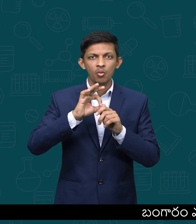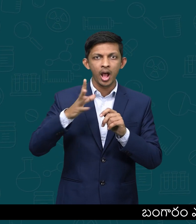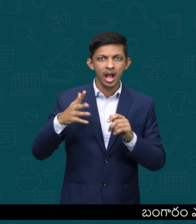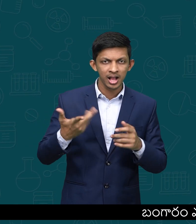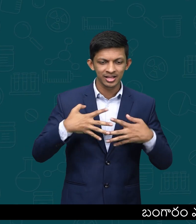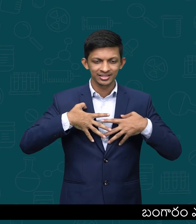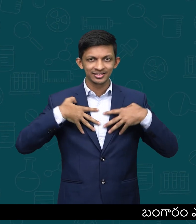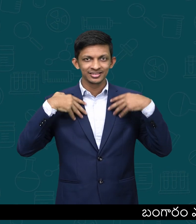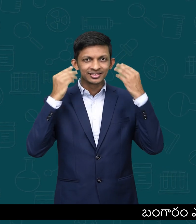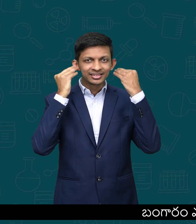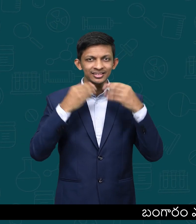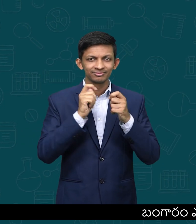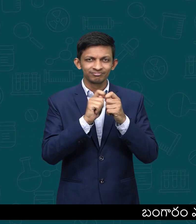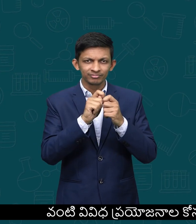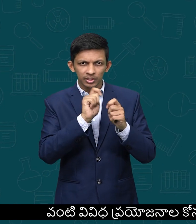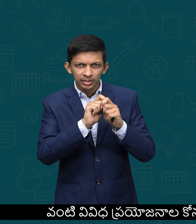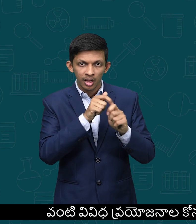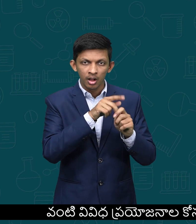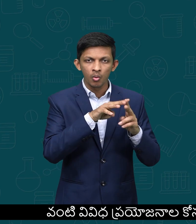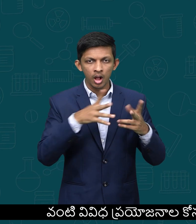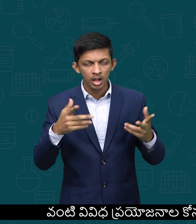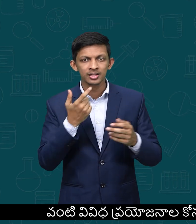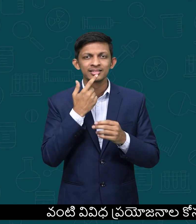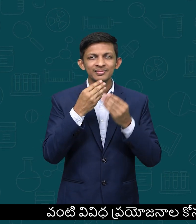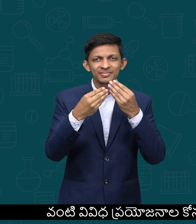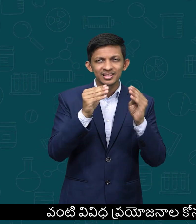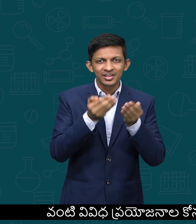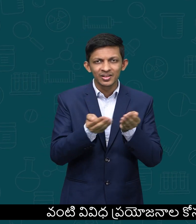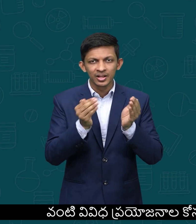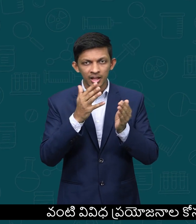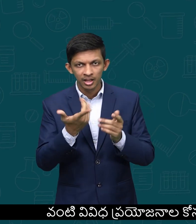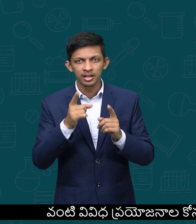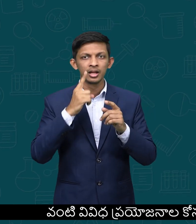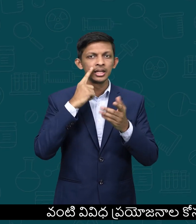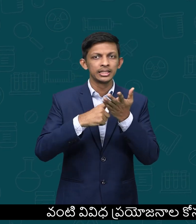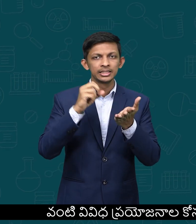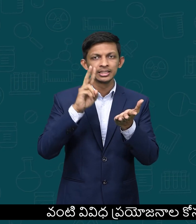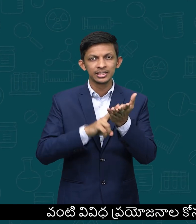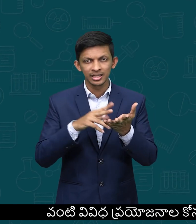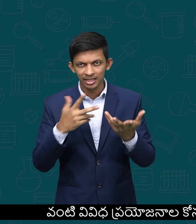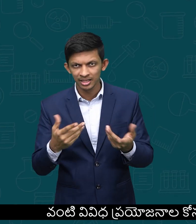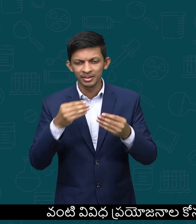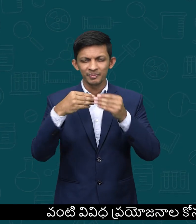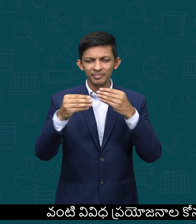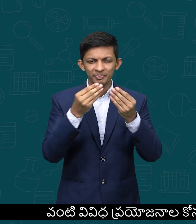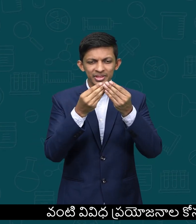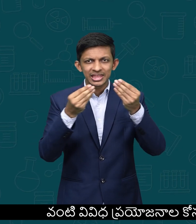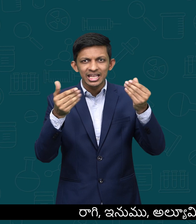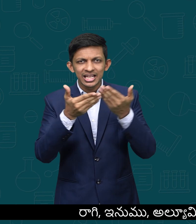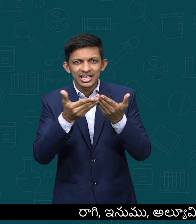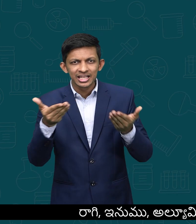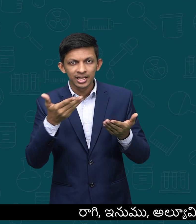మరియు వెండి వంటి వివిధ ప్రయోజనాల కోసం మేము వివిధ లోహాలను